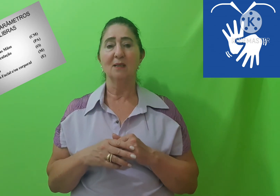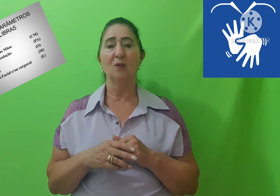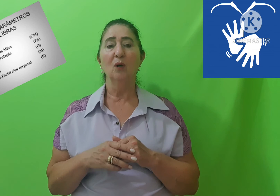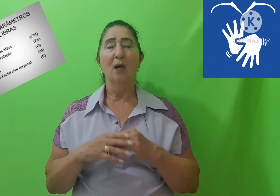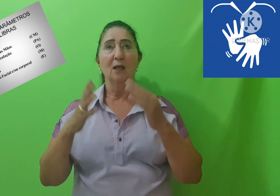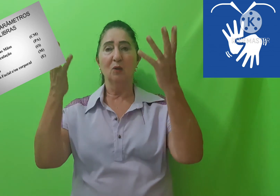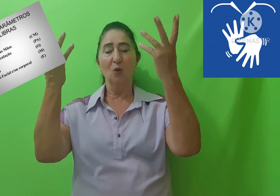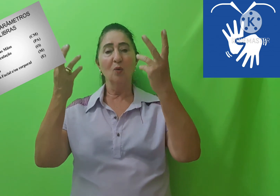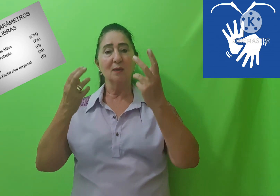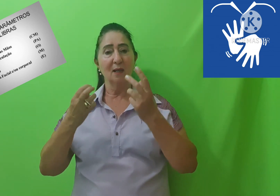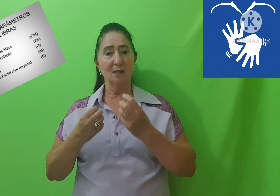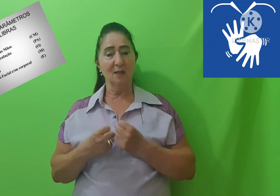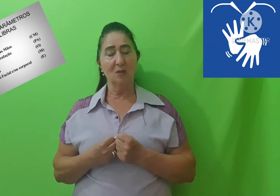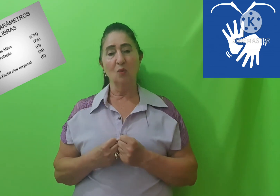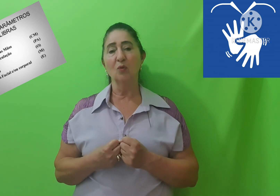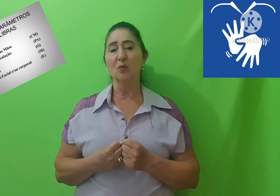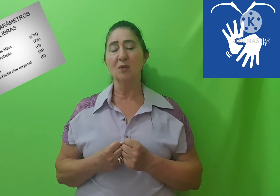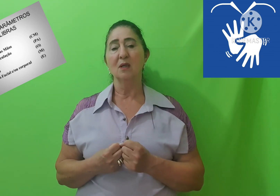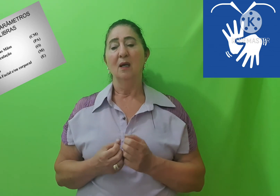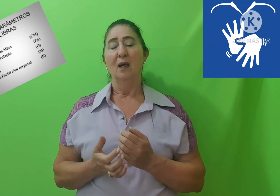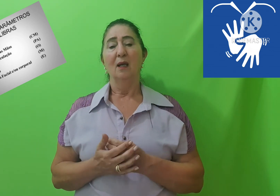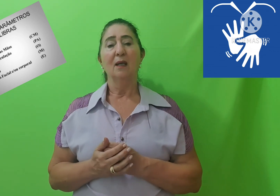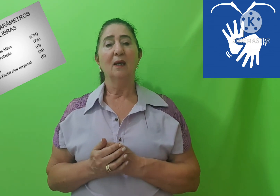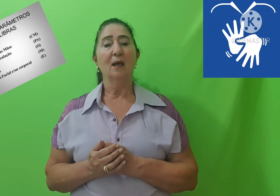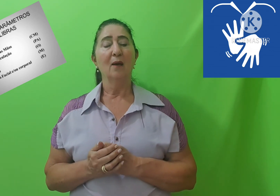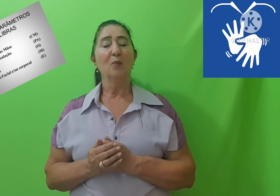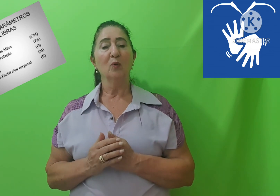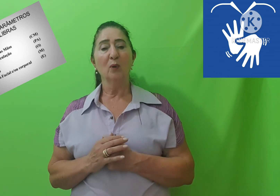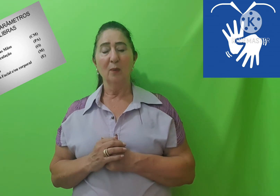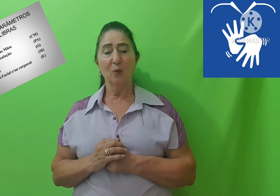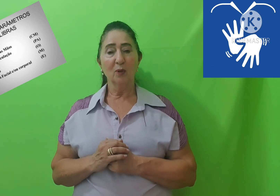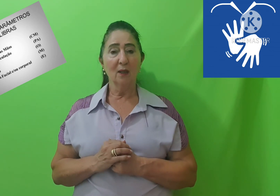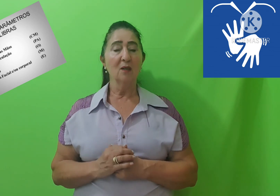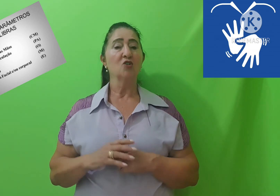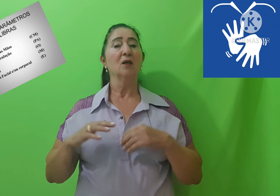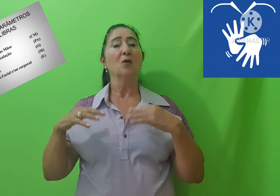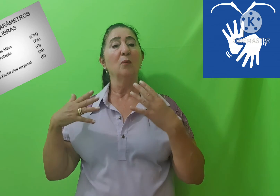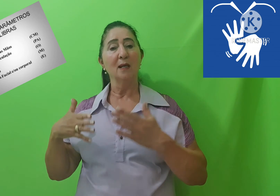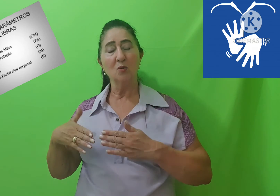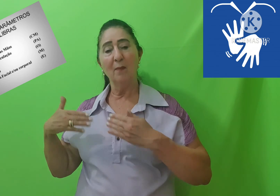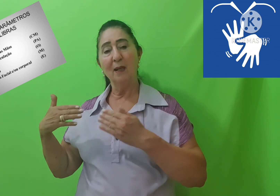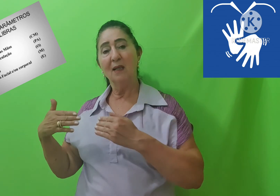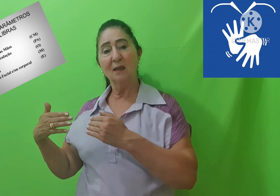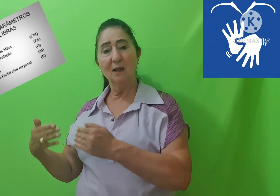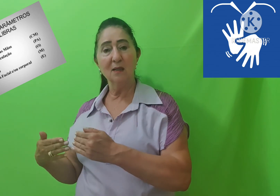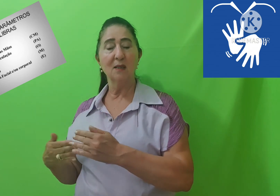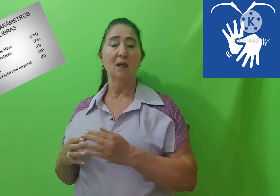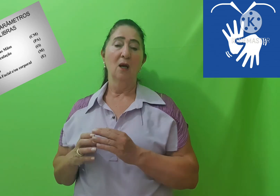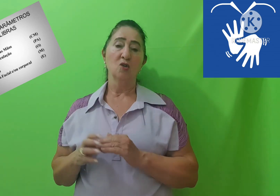Brasil, que trouxe esses estudos e que é muito importante, que começa uma militância junto